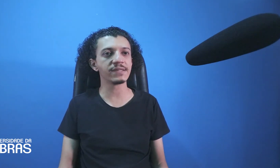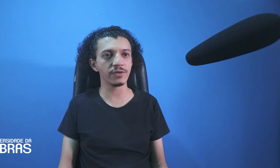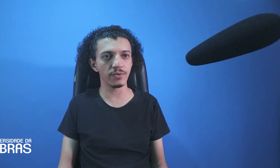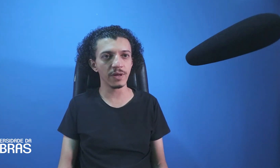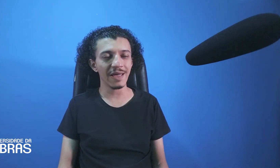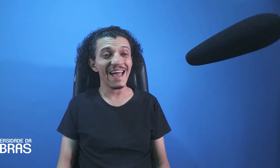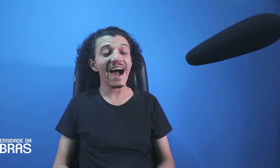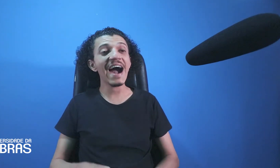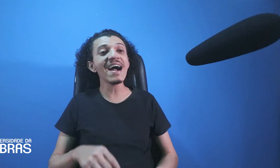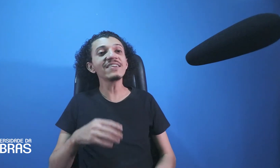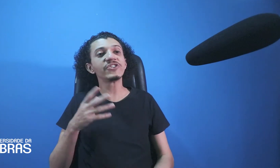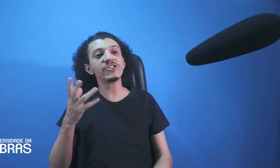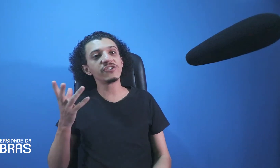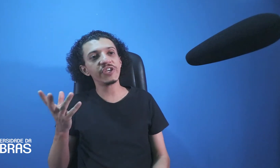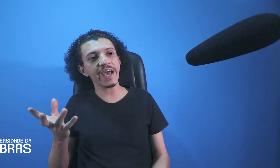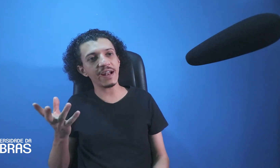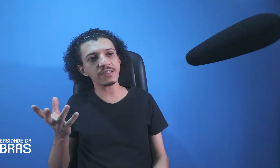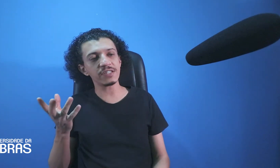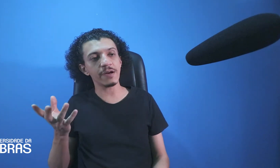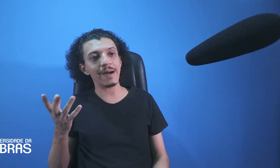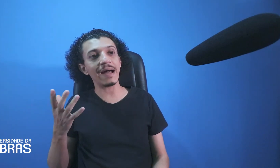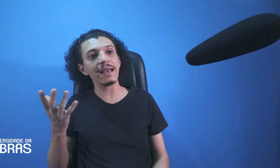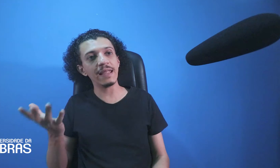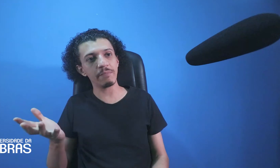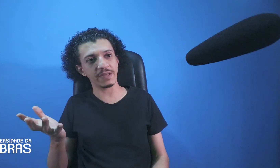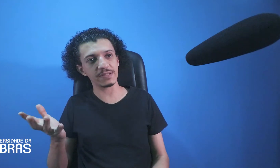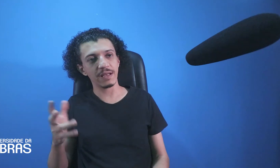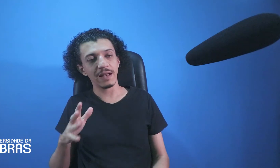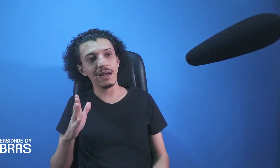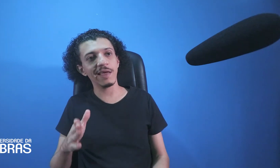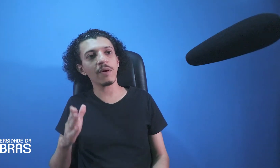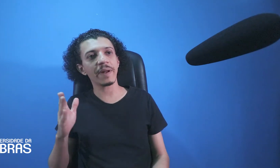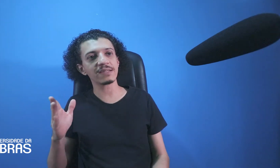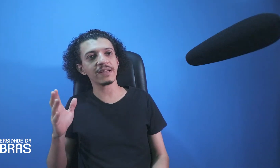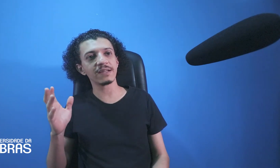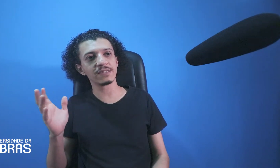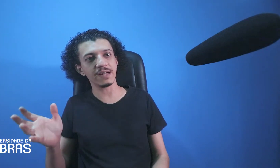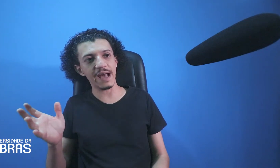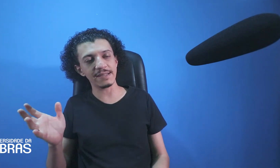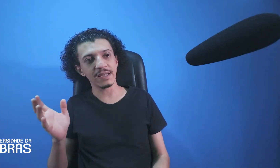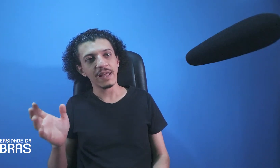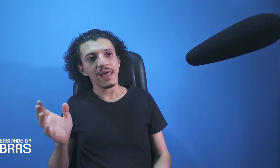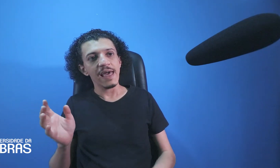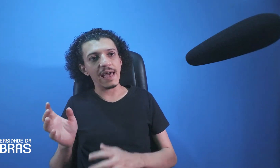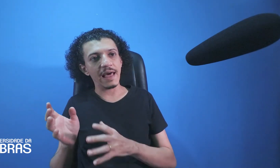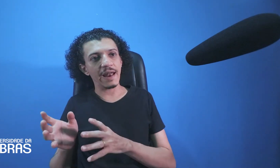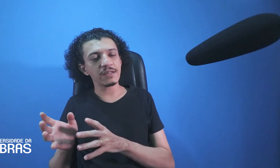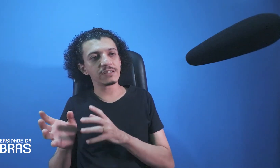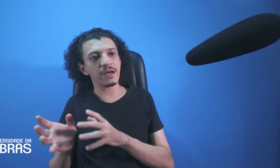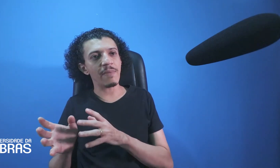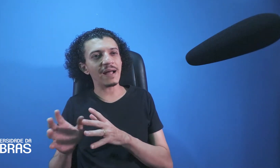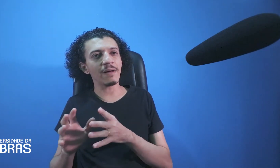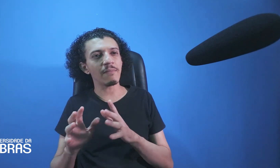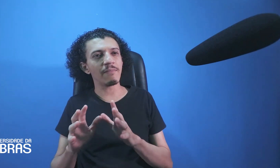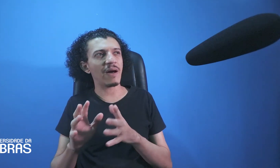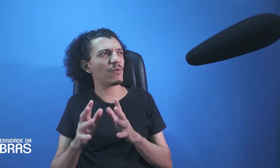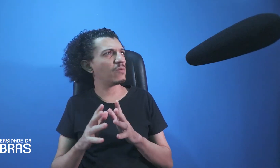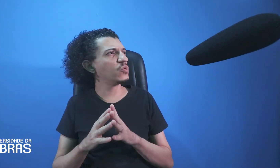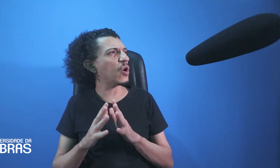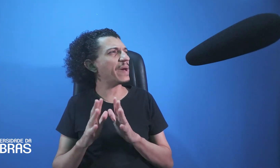Brasil. Antes de ela se chamar Libras, língua brasileira de sinais, ela era chamada, o nome era